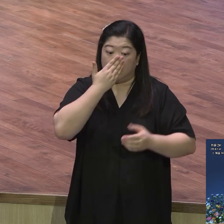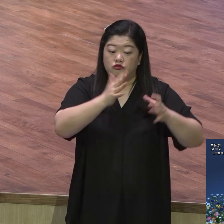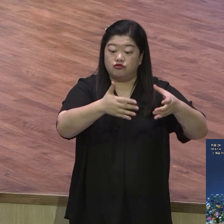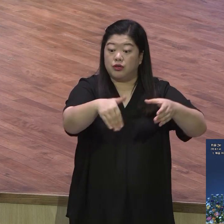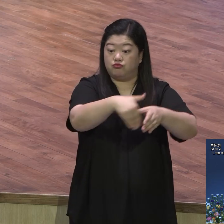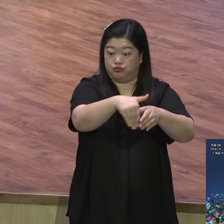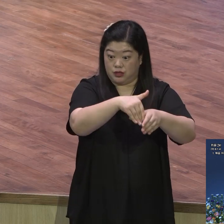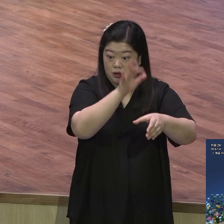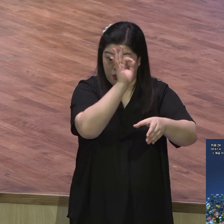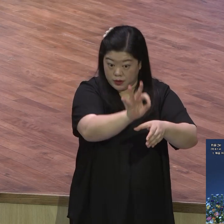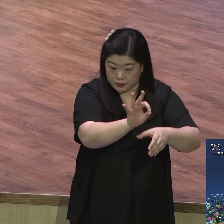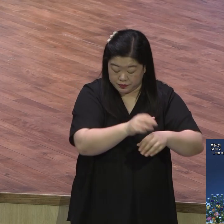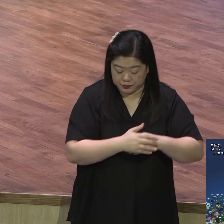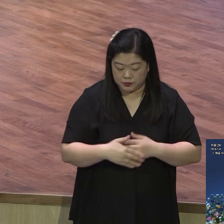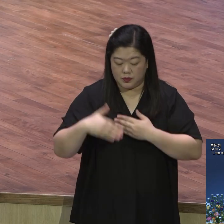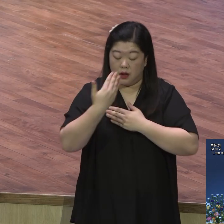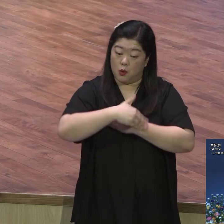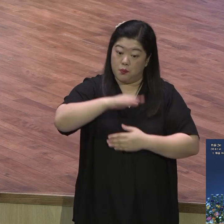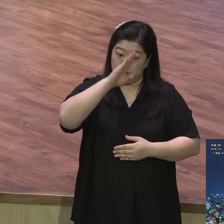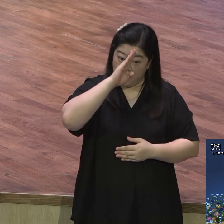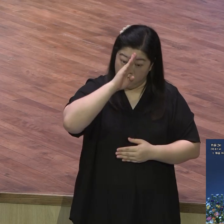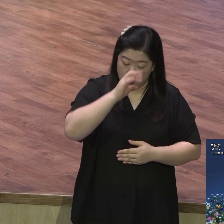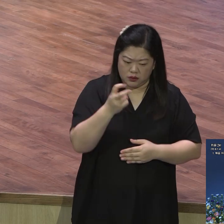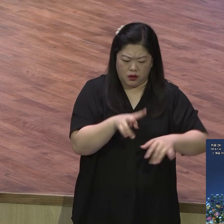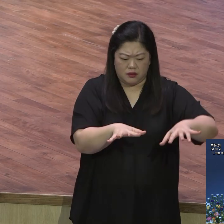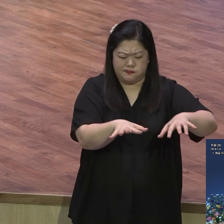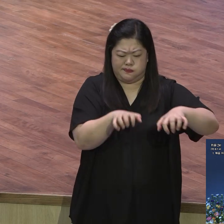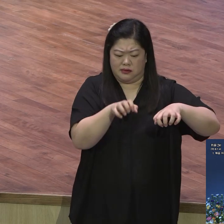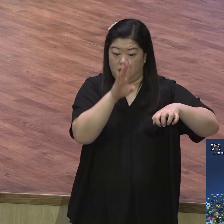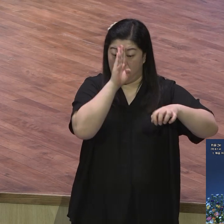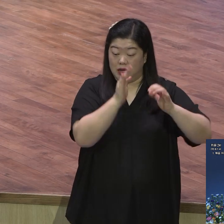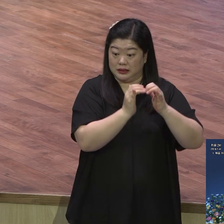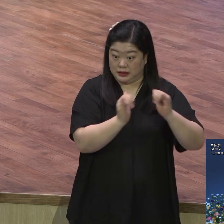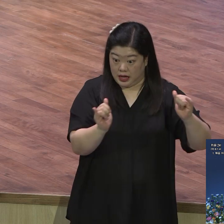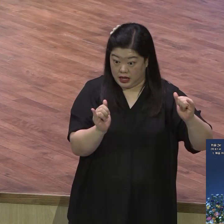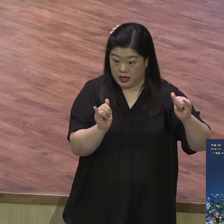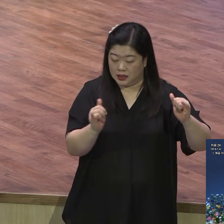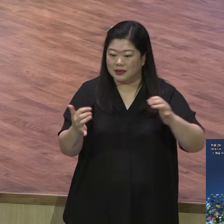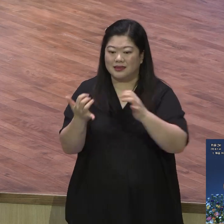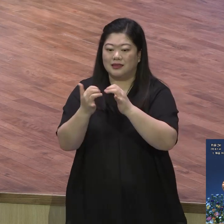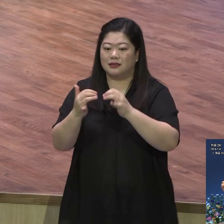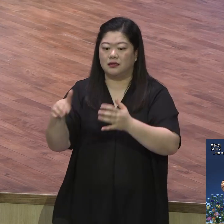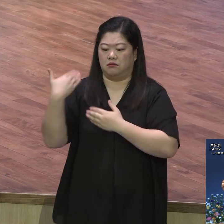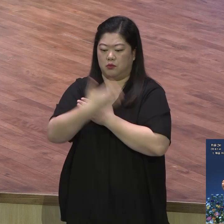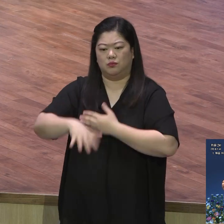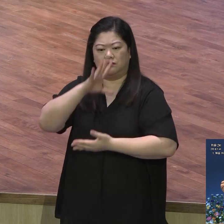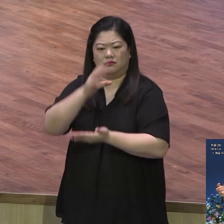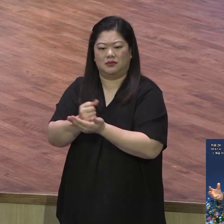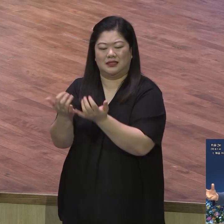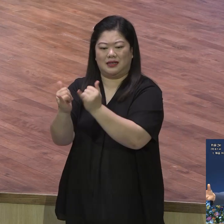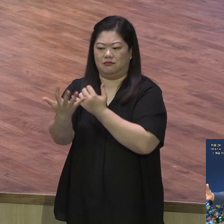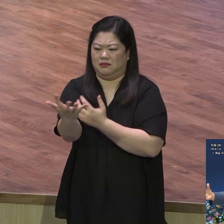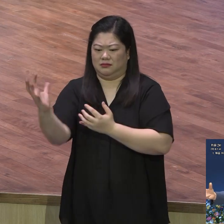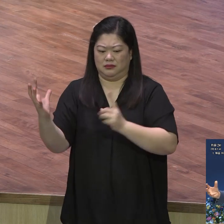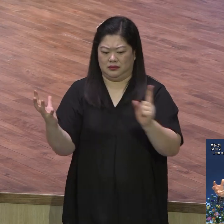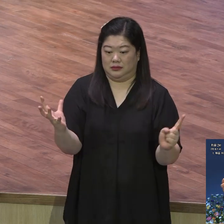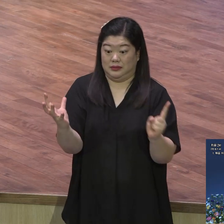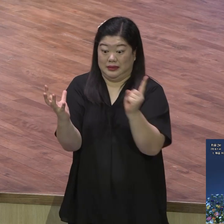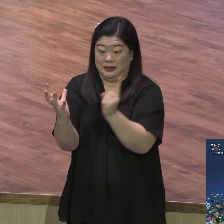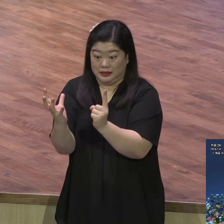정상적인 사람이 있는 사람들이 모이는 곳에 나온다 다시 말하면 예수님이 있는 곳에 사람이